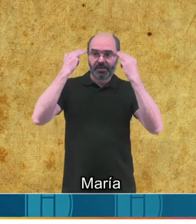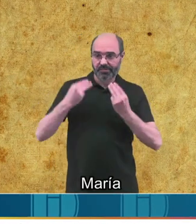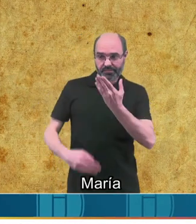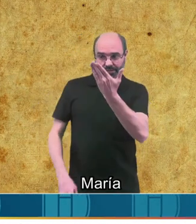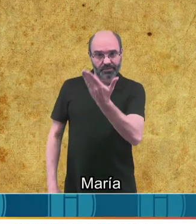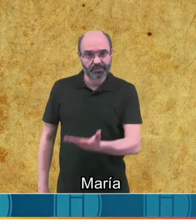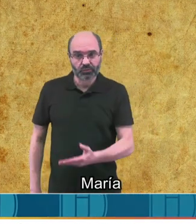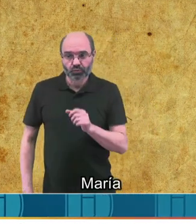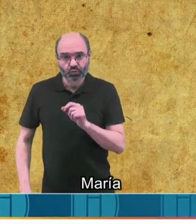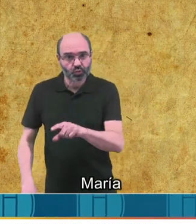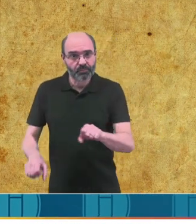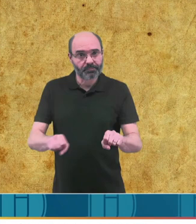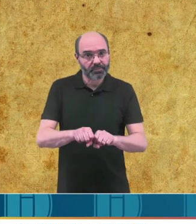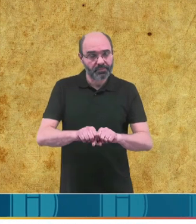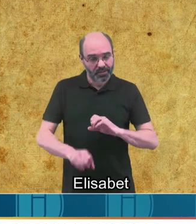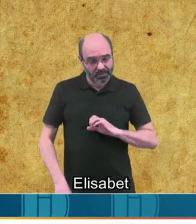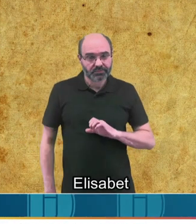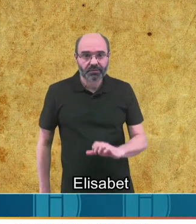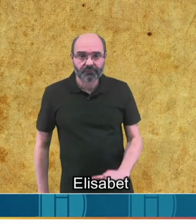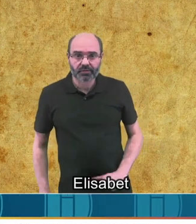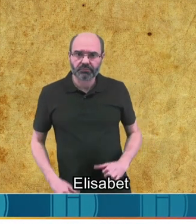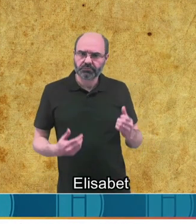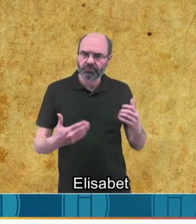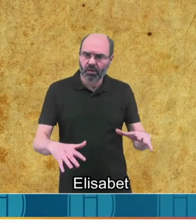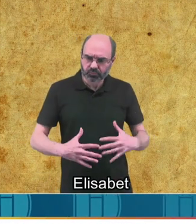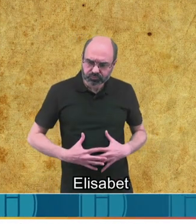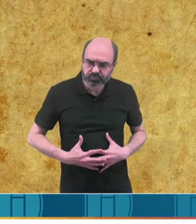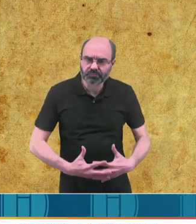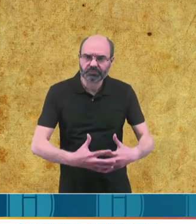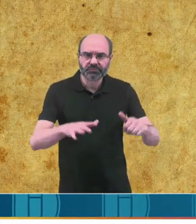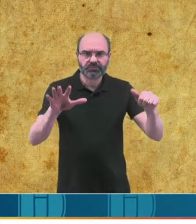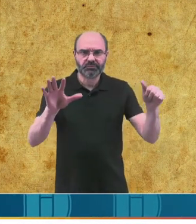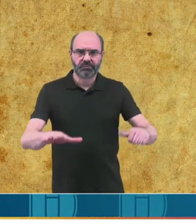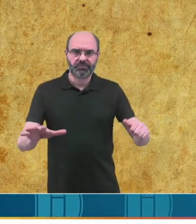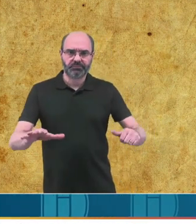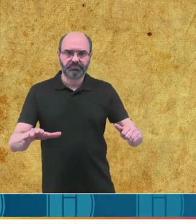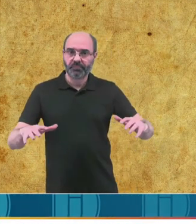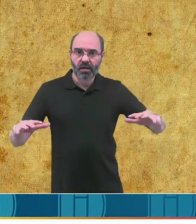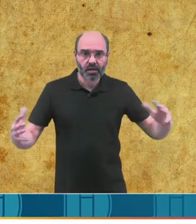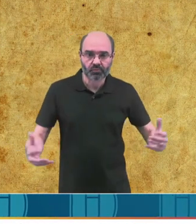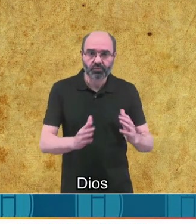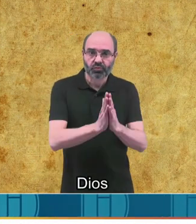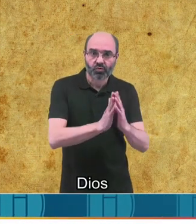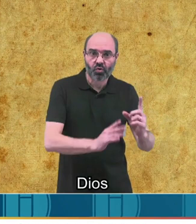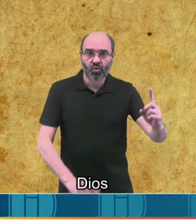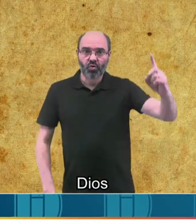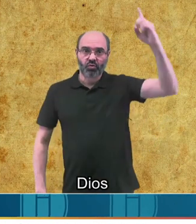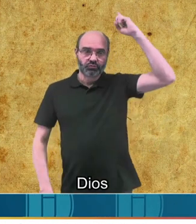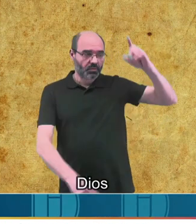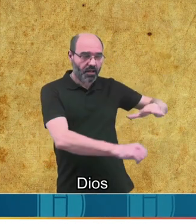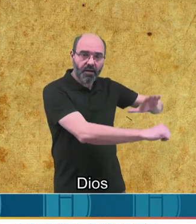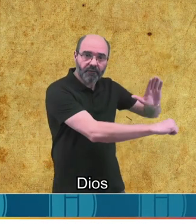llegar a todas las las culturas las comunidades el texto bíblico porque es importante el mes de septiembre para ustedes